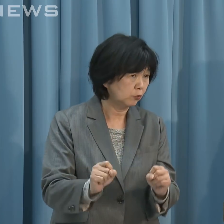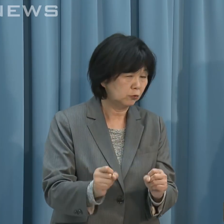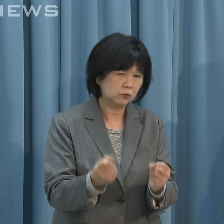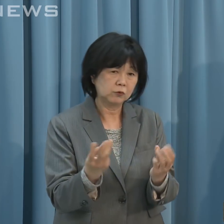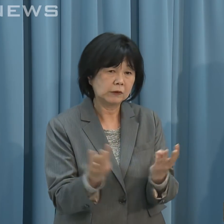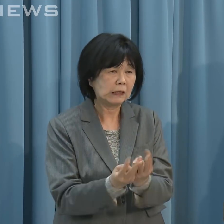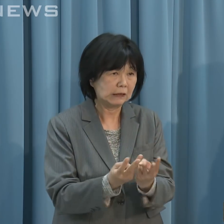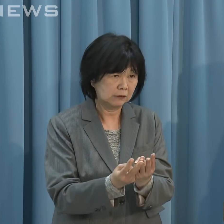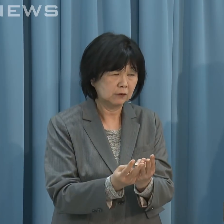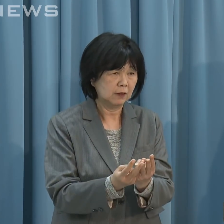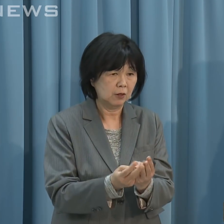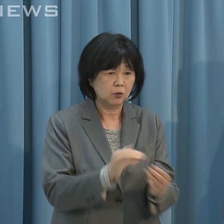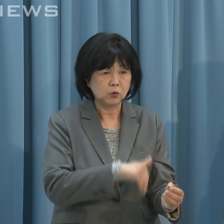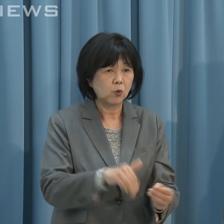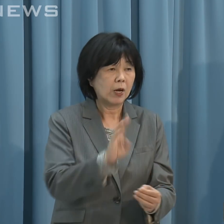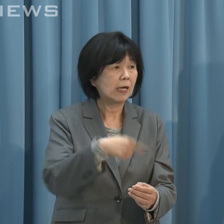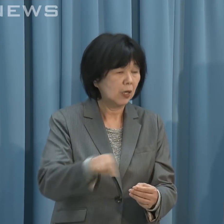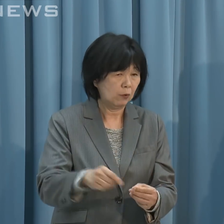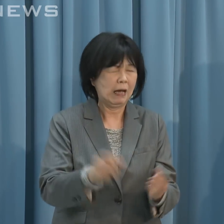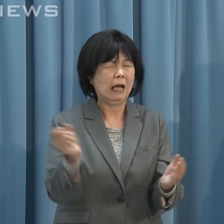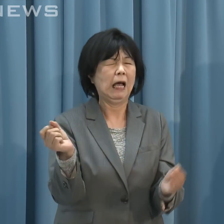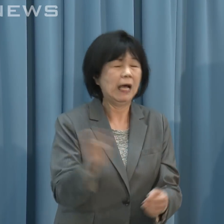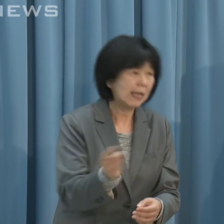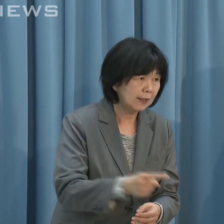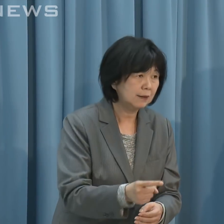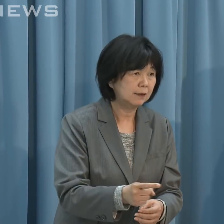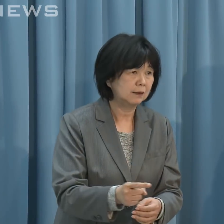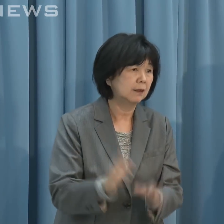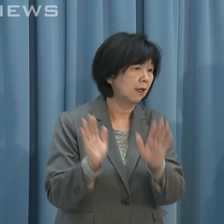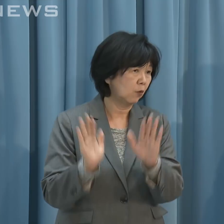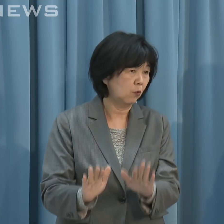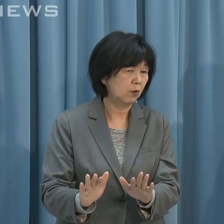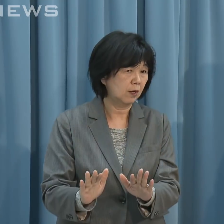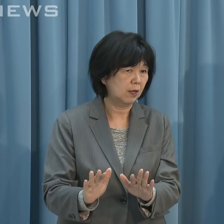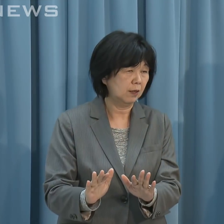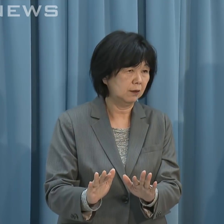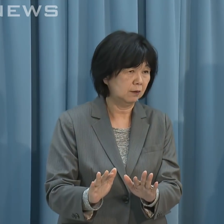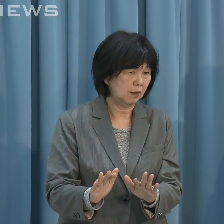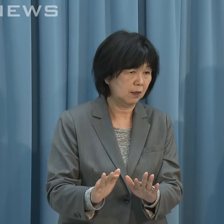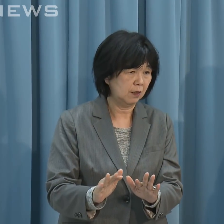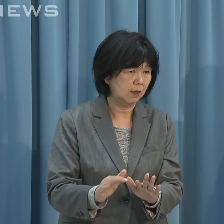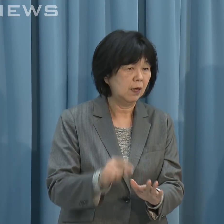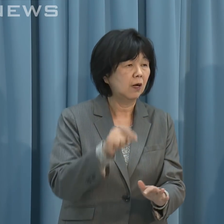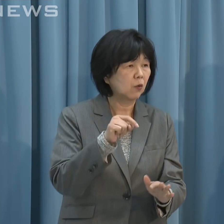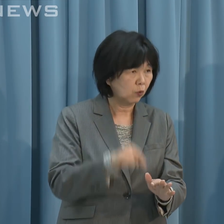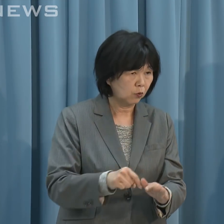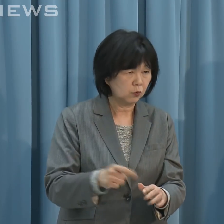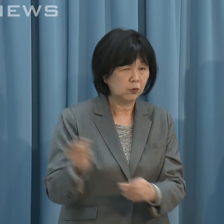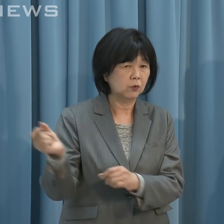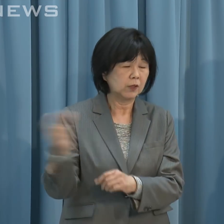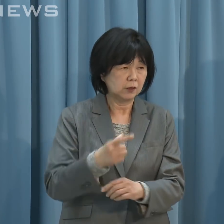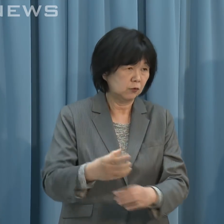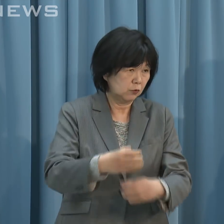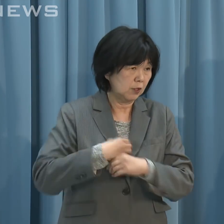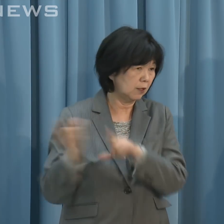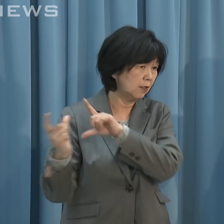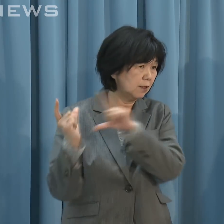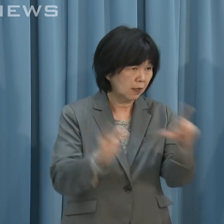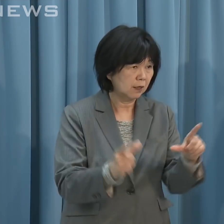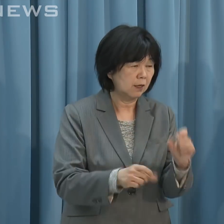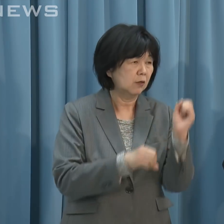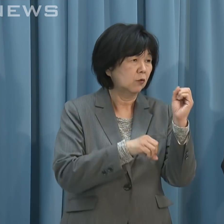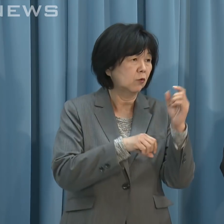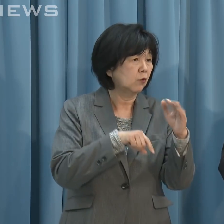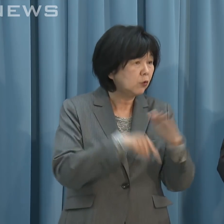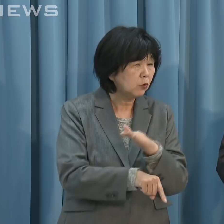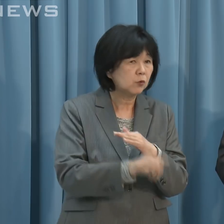数がですね、福岡県はものすごく早いということが今回の指定の一つの根拠になったというふうにも記者会見で